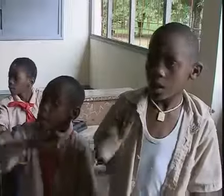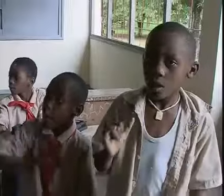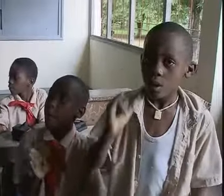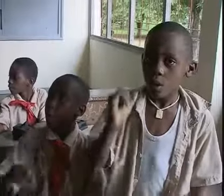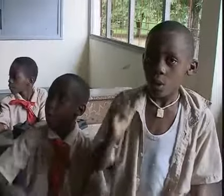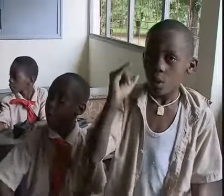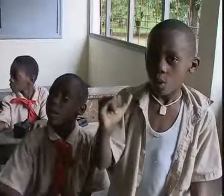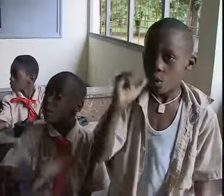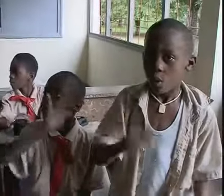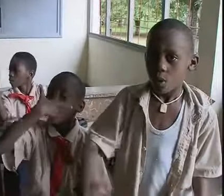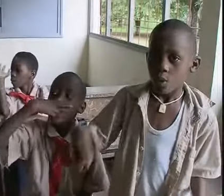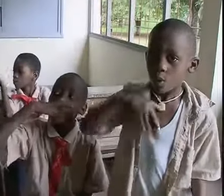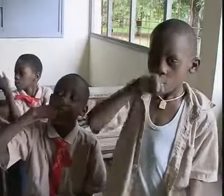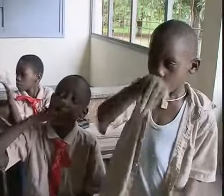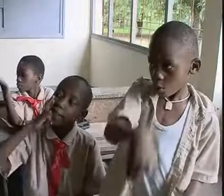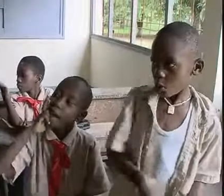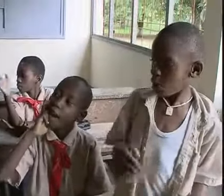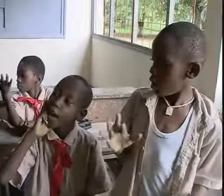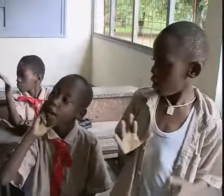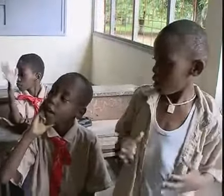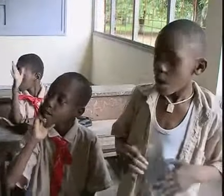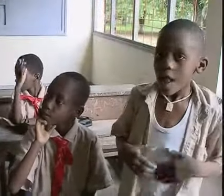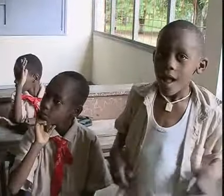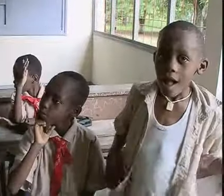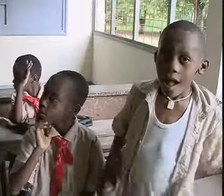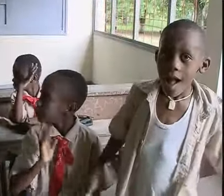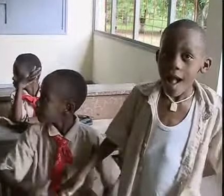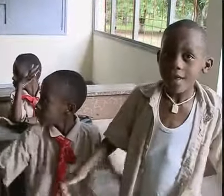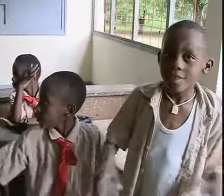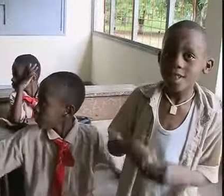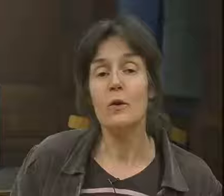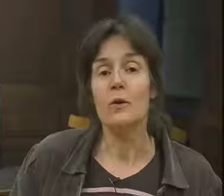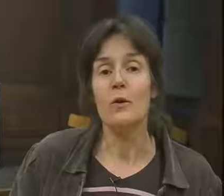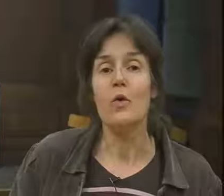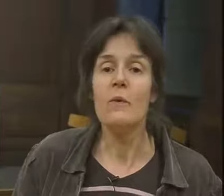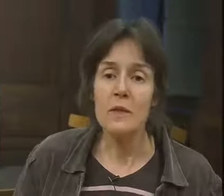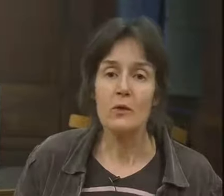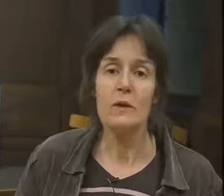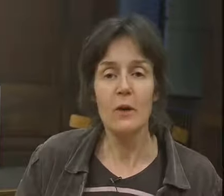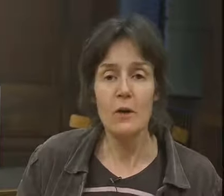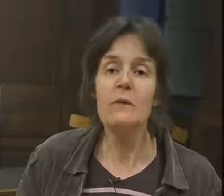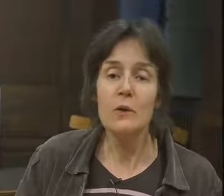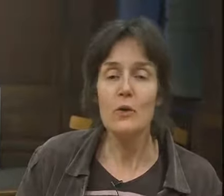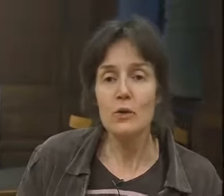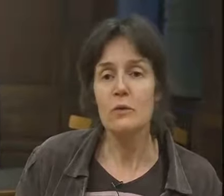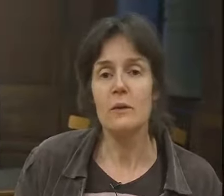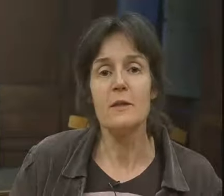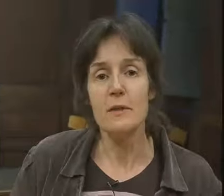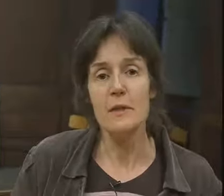d'écrit. Donc comme les langues africaines, etc. Donc maintenant, on commence à considérer que les vidéos sont un espèce